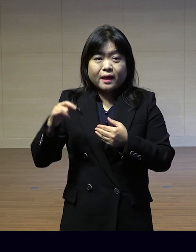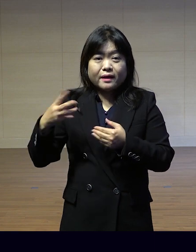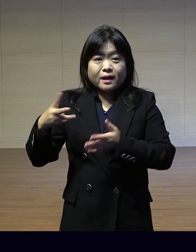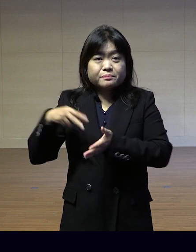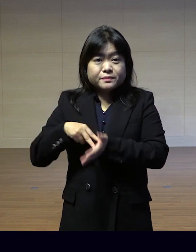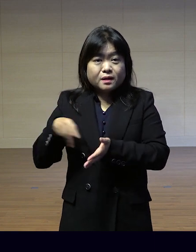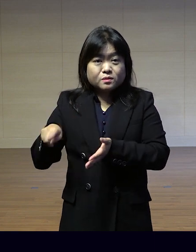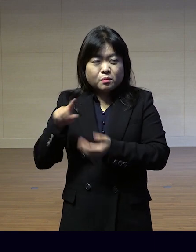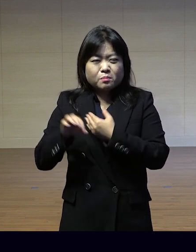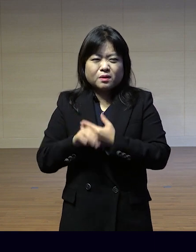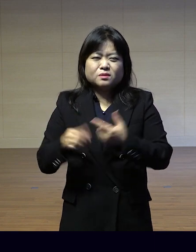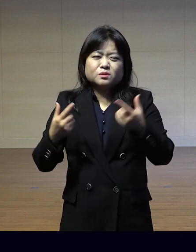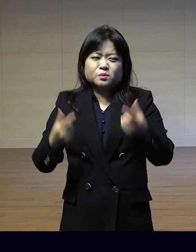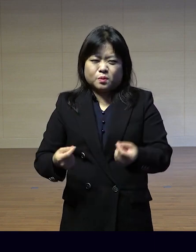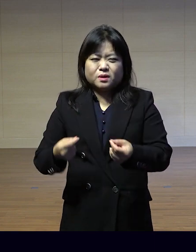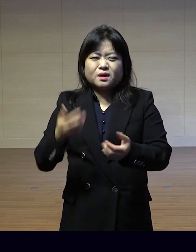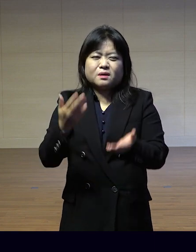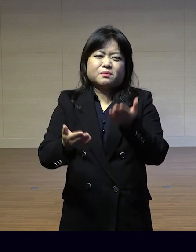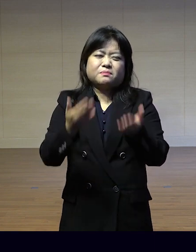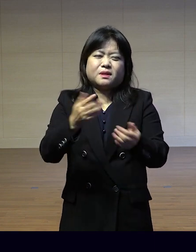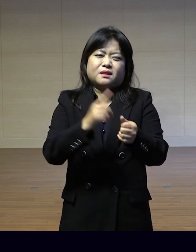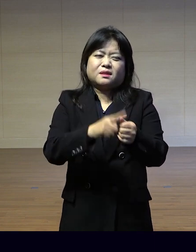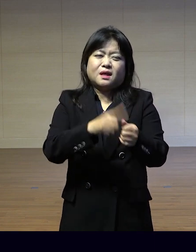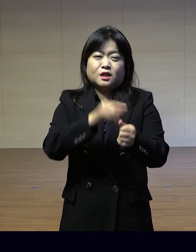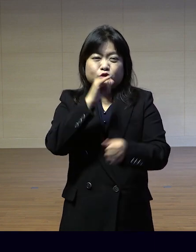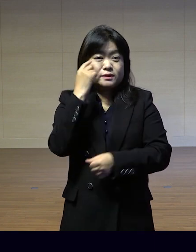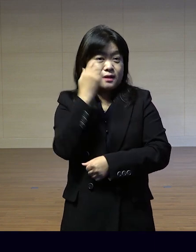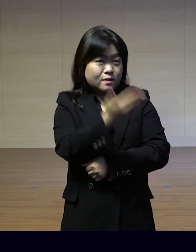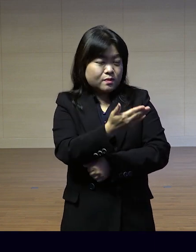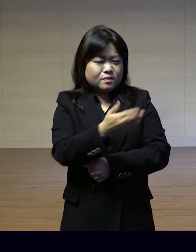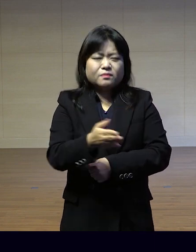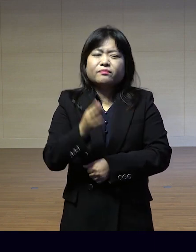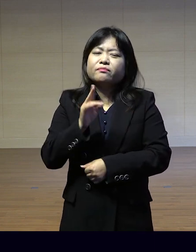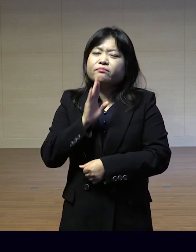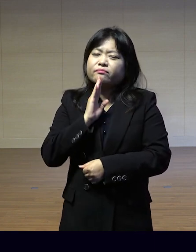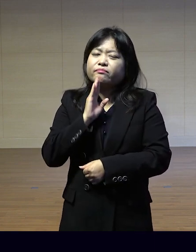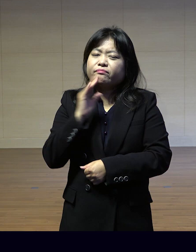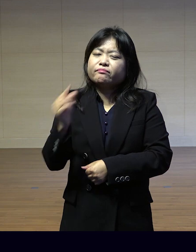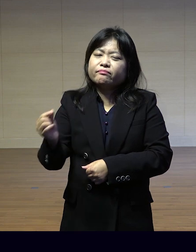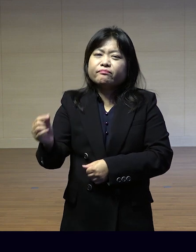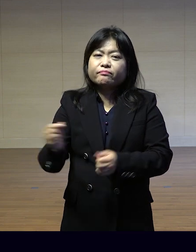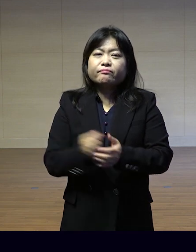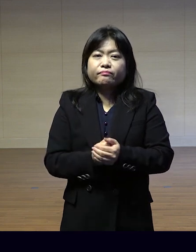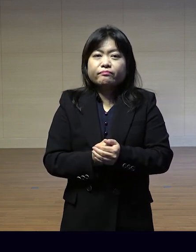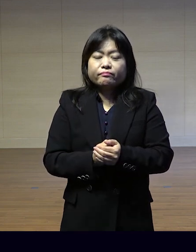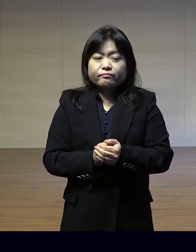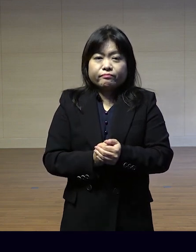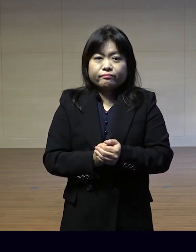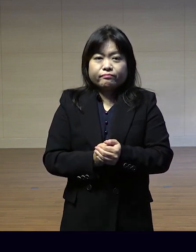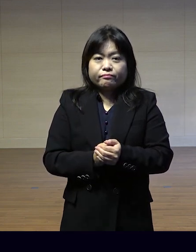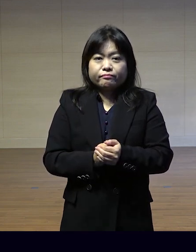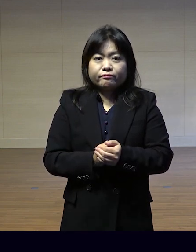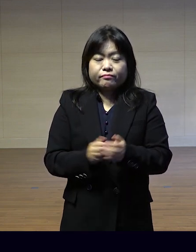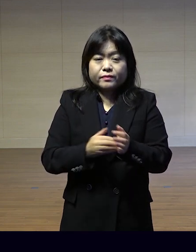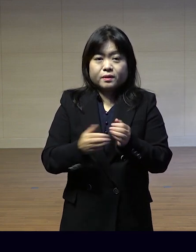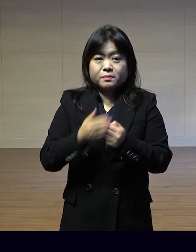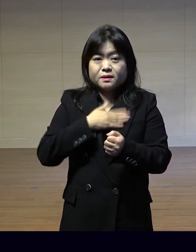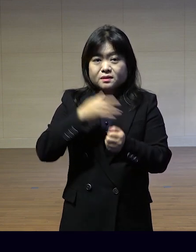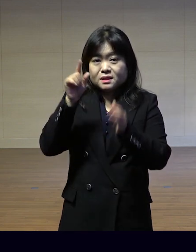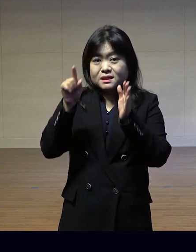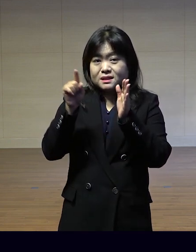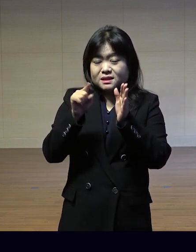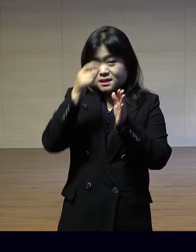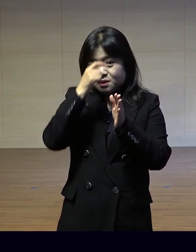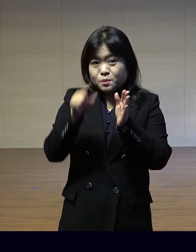입장에서 동일한 방식으로 비판을 할 수 있을까요? 네, 그렇다고 봅니다. 저는 그래서 저는 기독교를 떠난